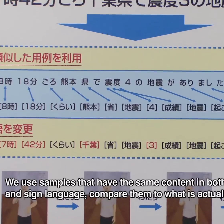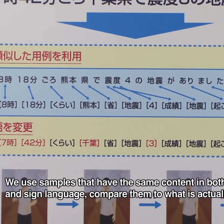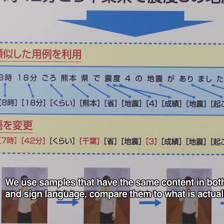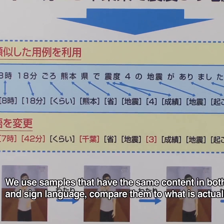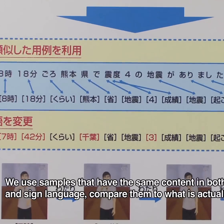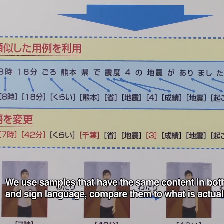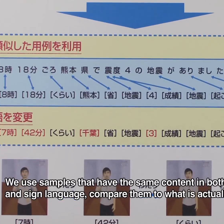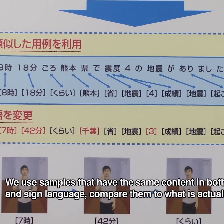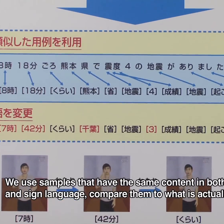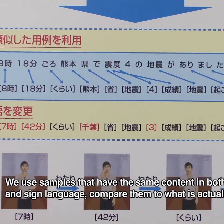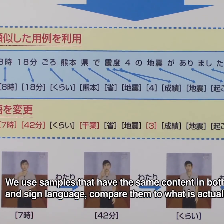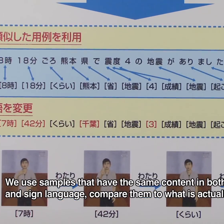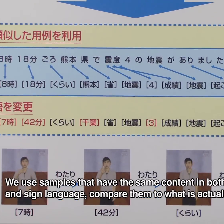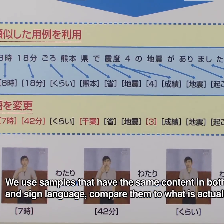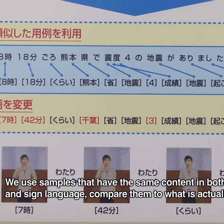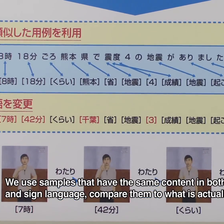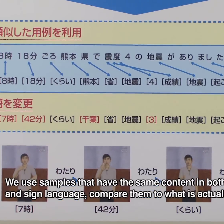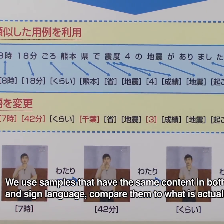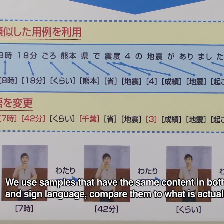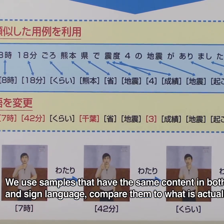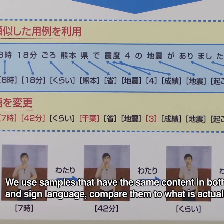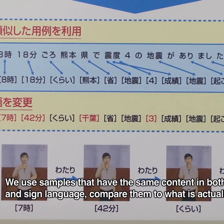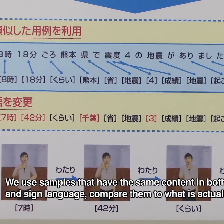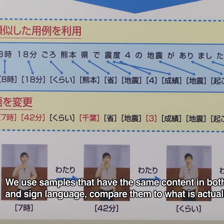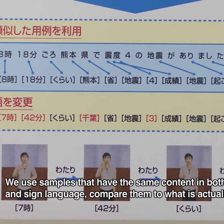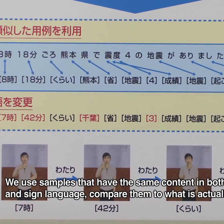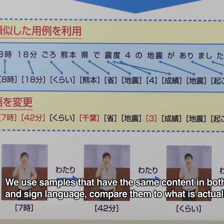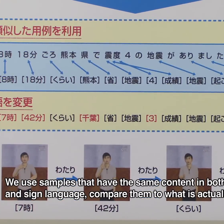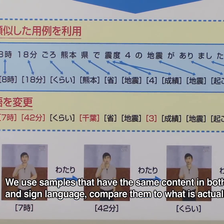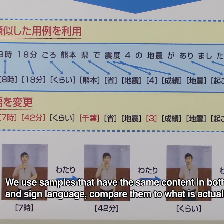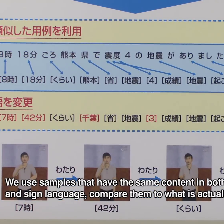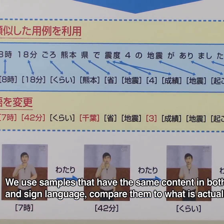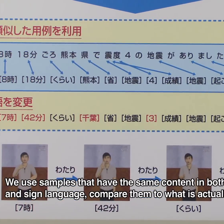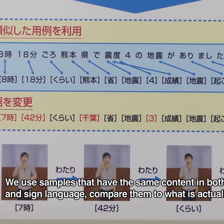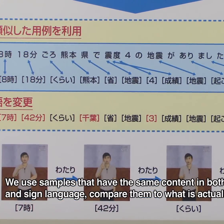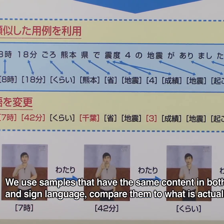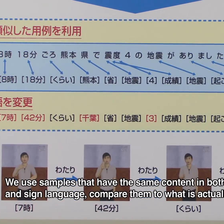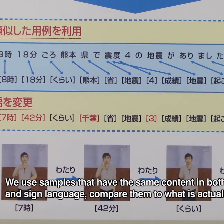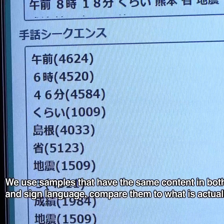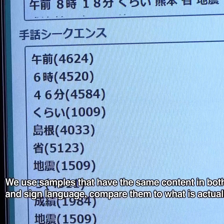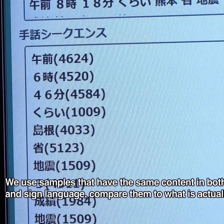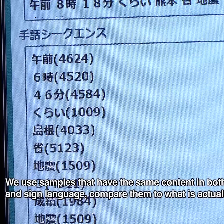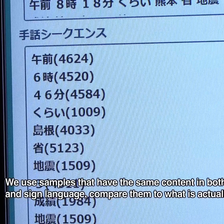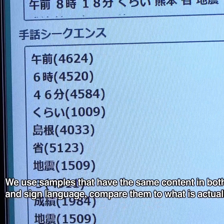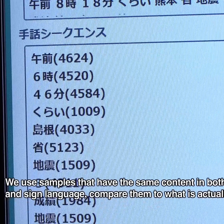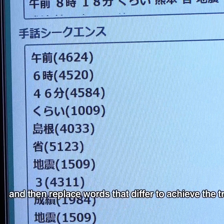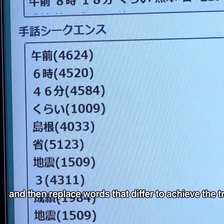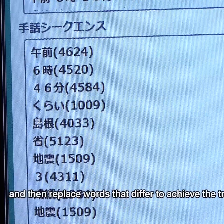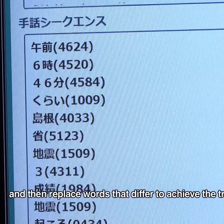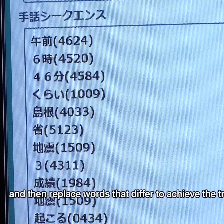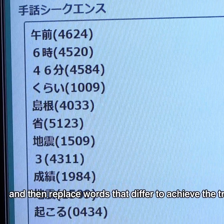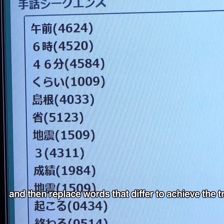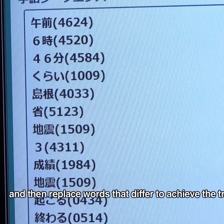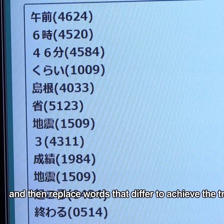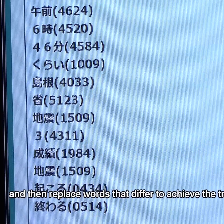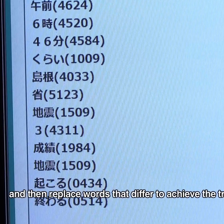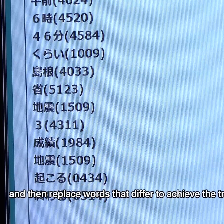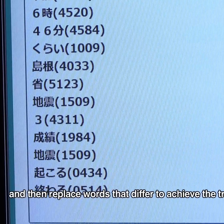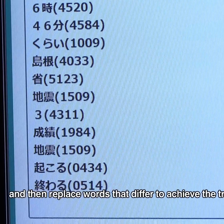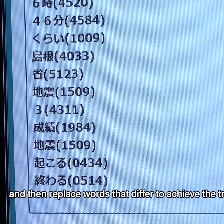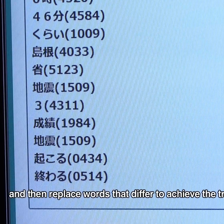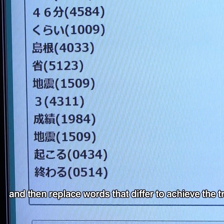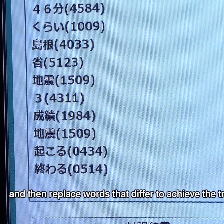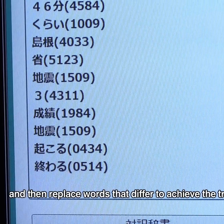それは翻訳用例というものを使いましてその翻訳用例と実際に入力された部分で異なる部分の単語を置き換える